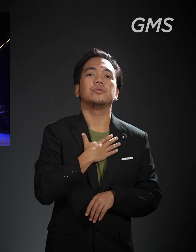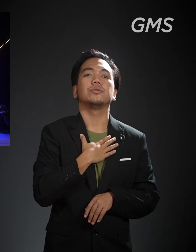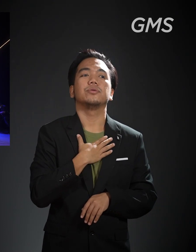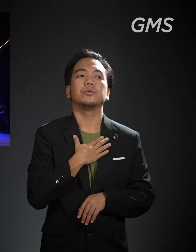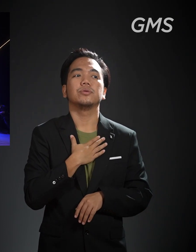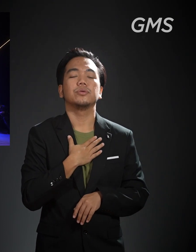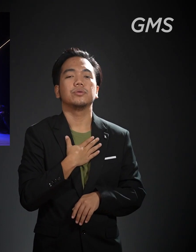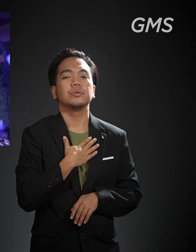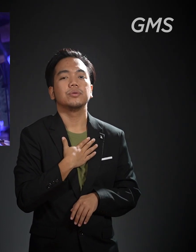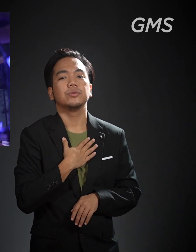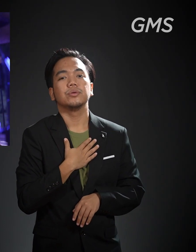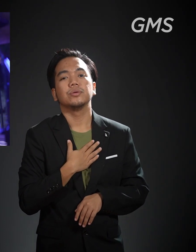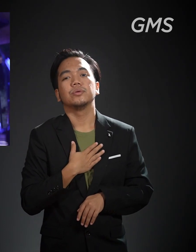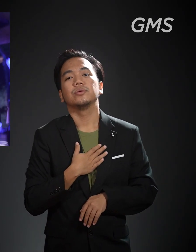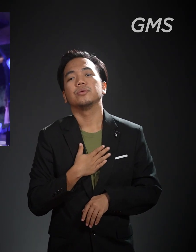Allahku.